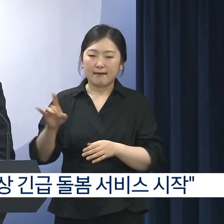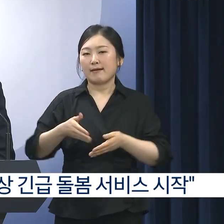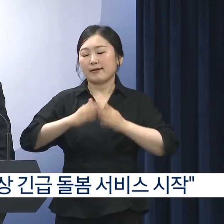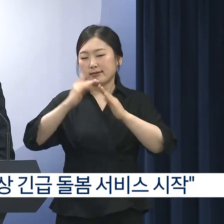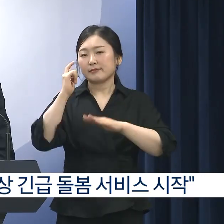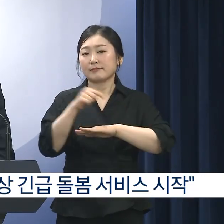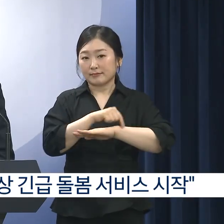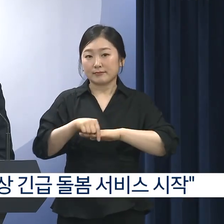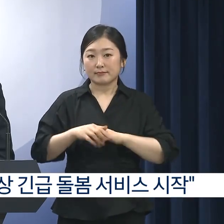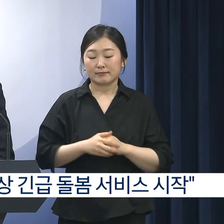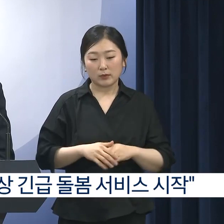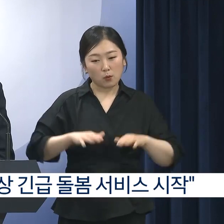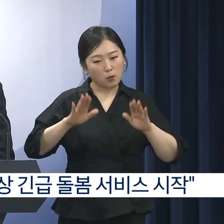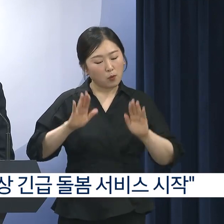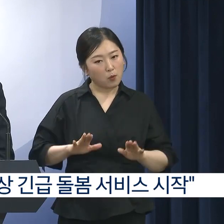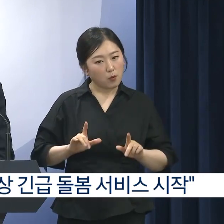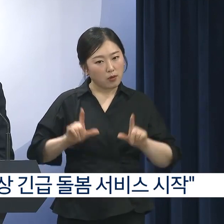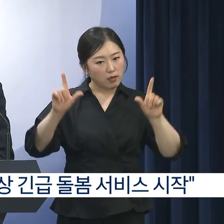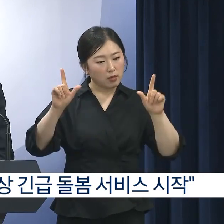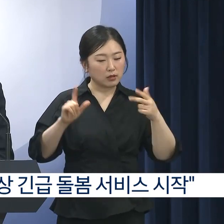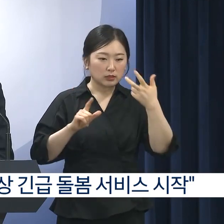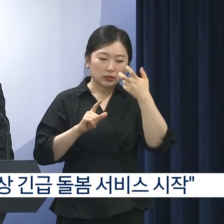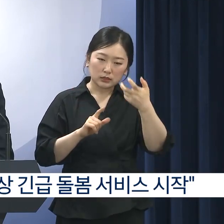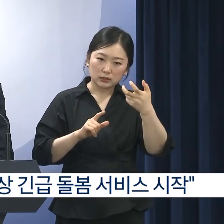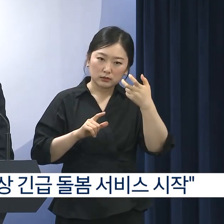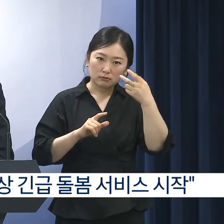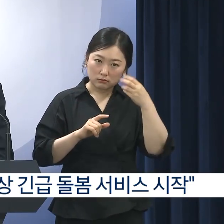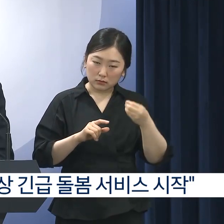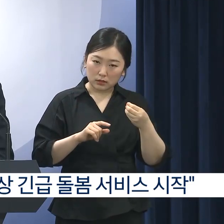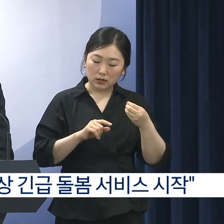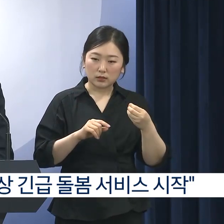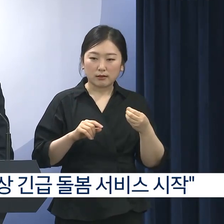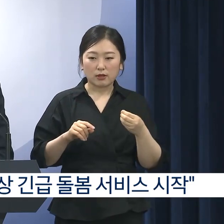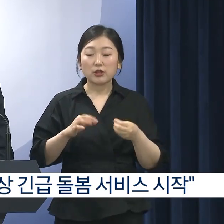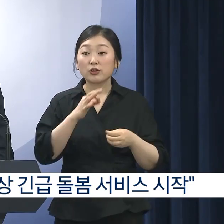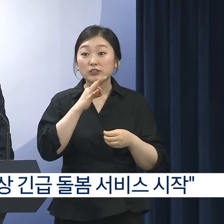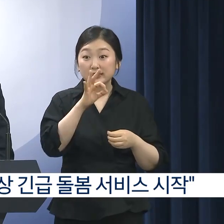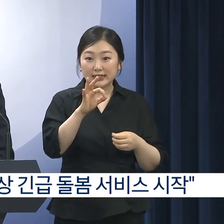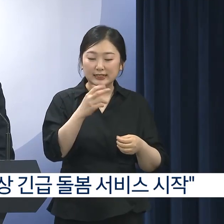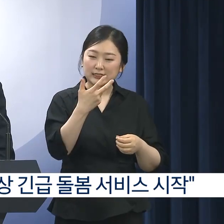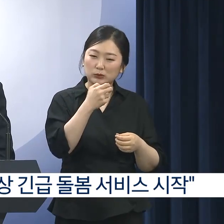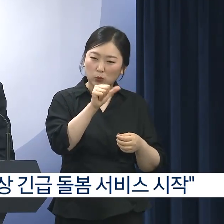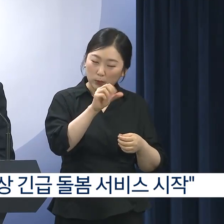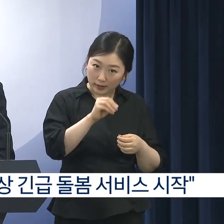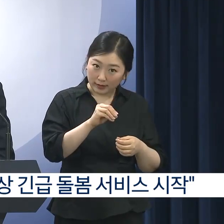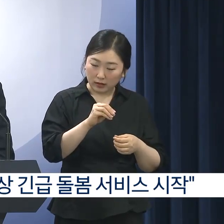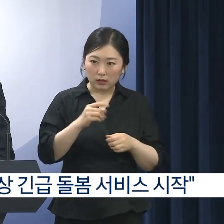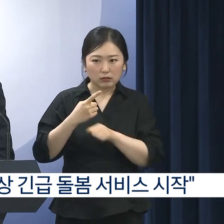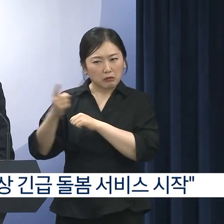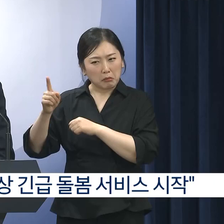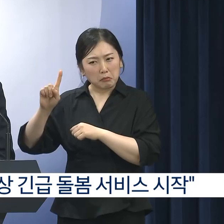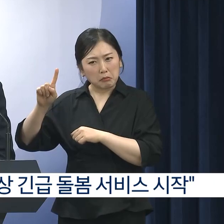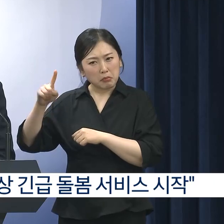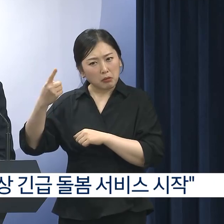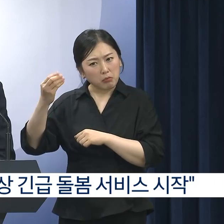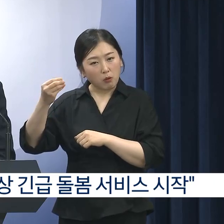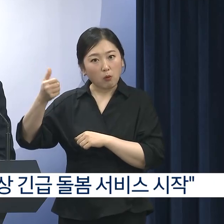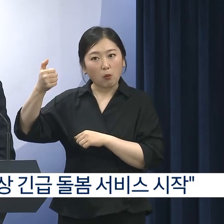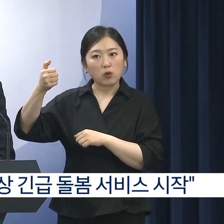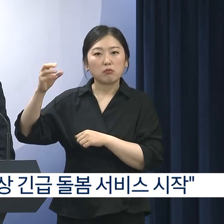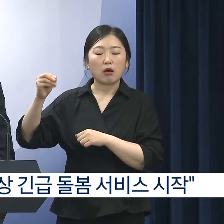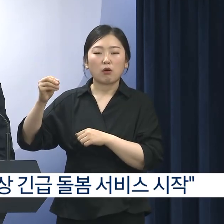있습니다. 금년도에 70만 원, 0세 70만 원, 1세 35만 원인데 내년도에는 이것이 100만 원하고 50만 원이 되게 돼